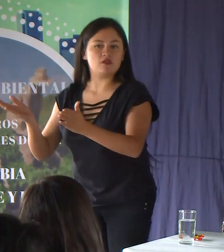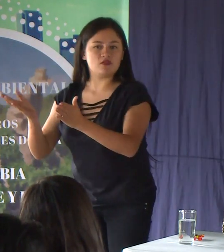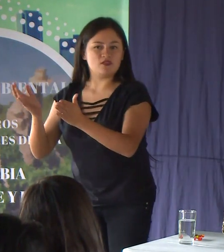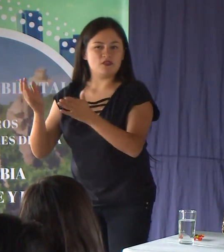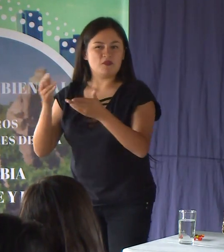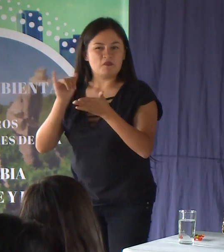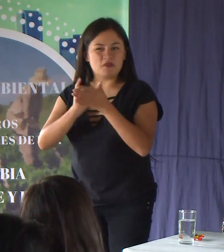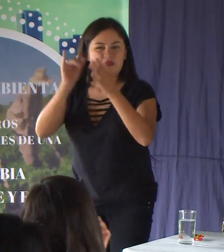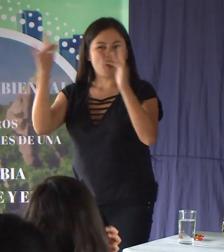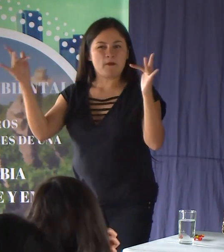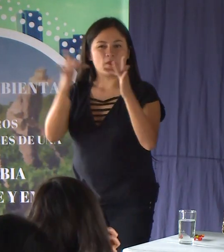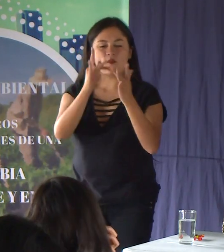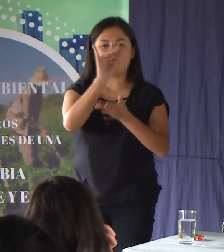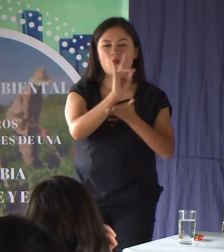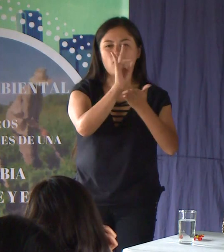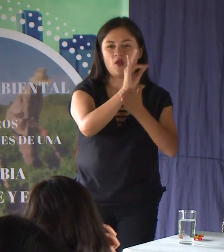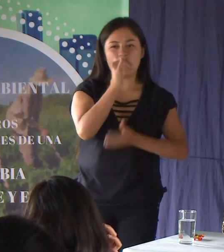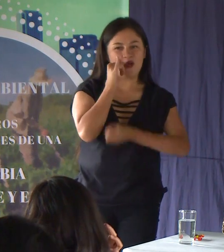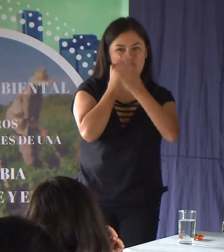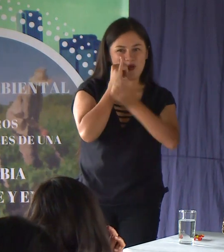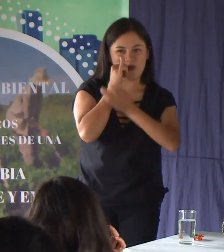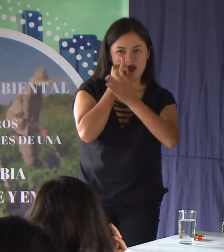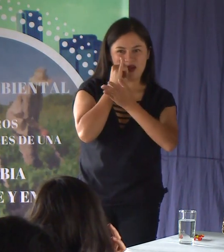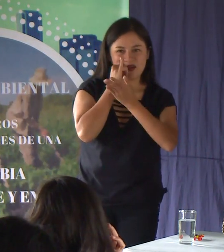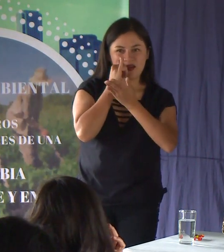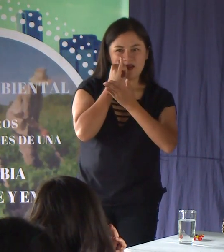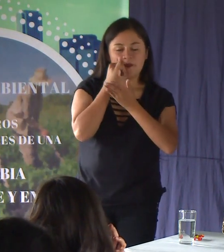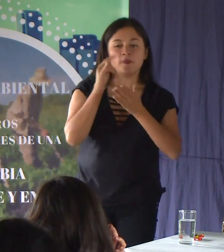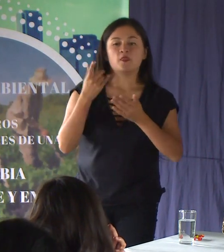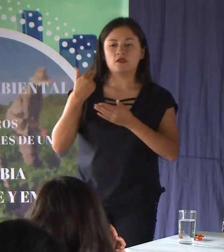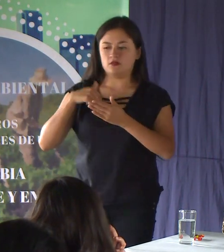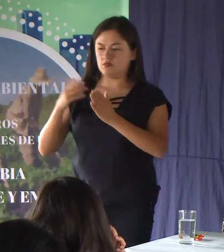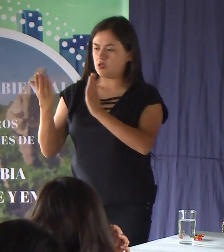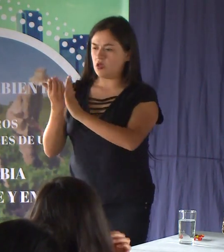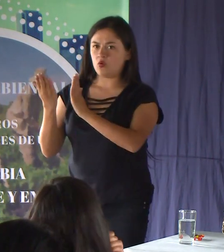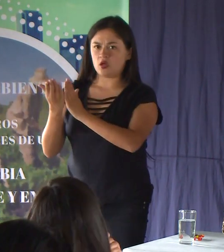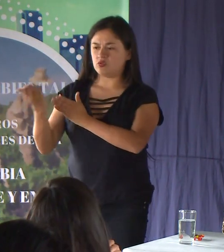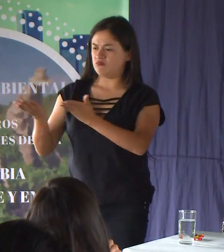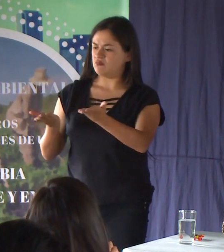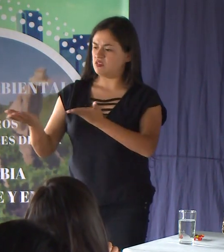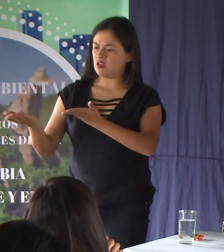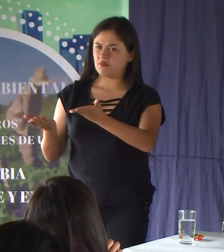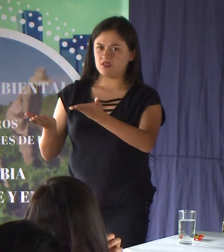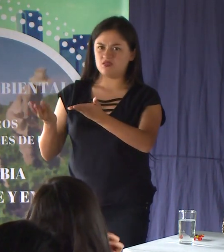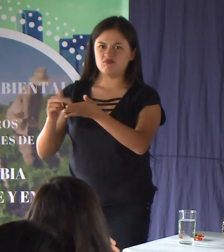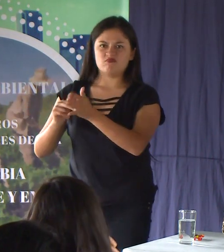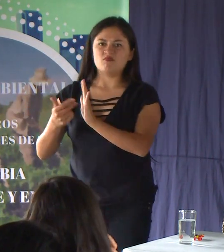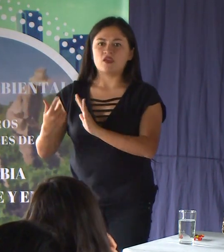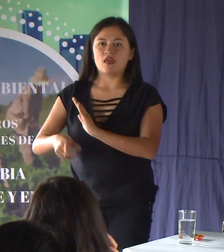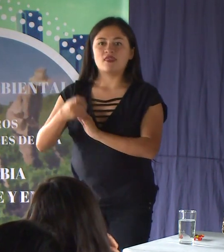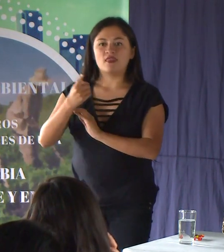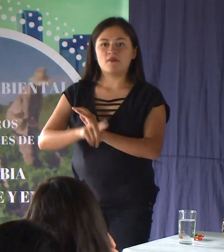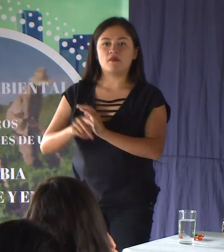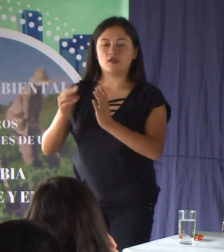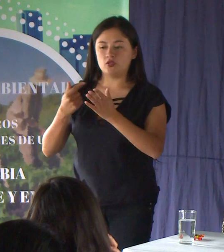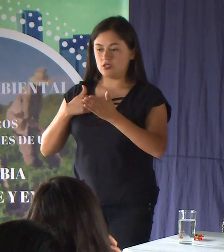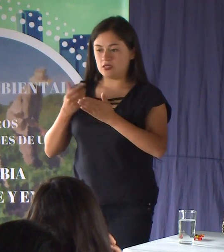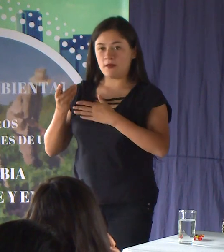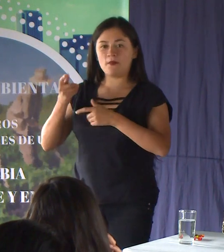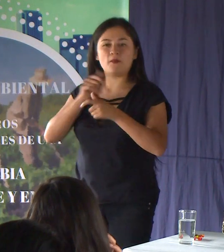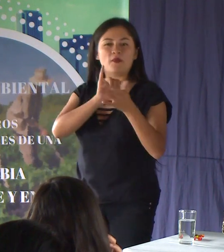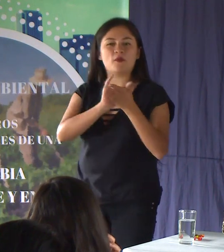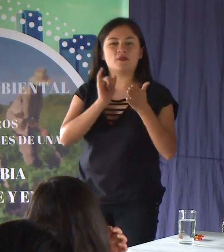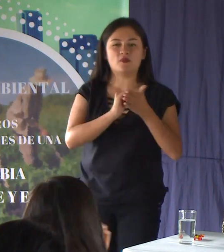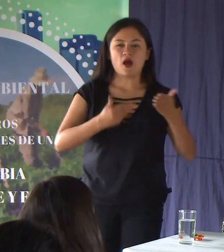modelo económico. Si hablamos de la educación como un servicio, pues específicamente estamos también hablando de un usuario.